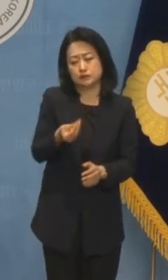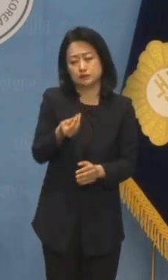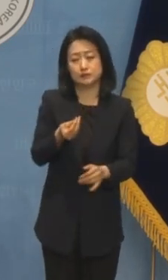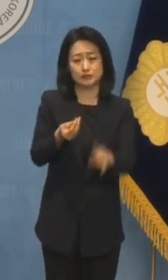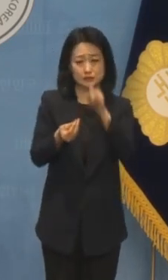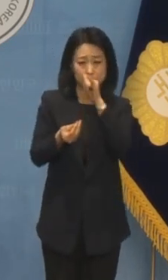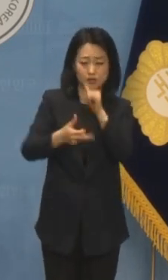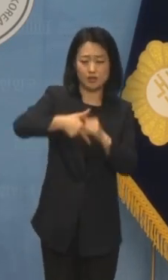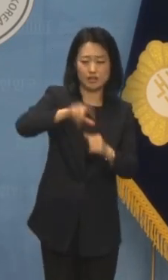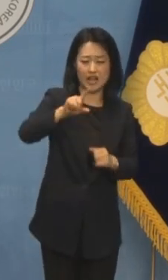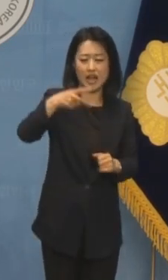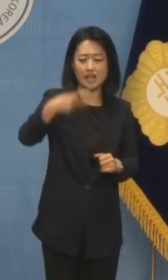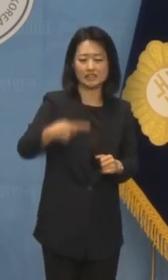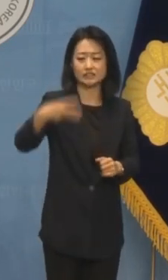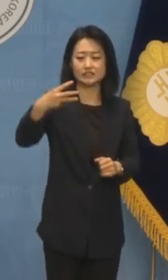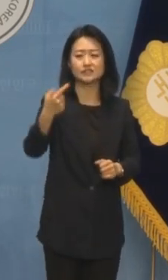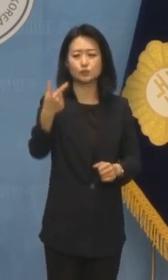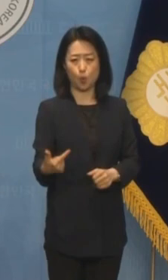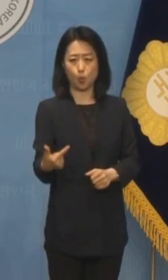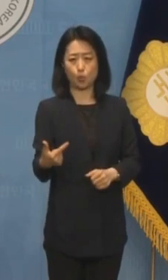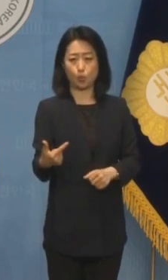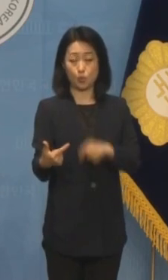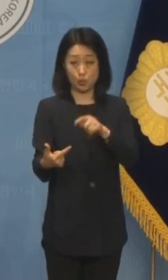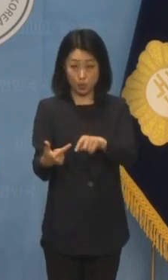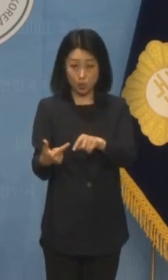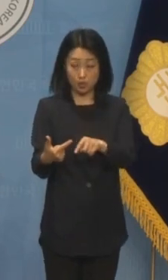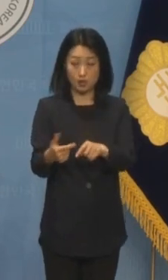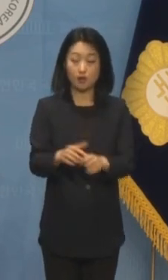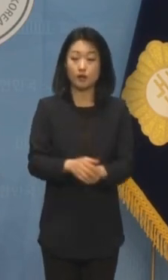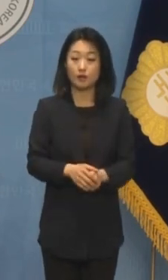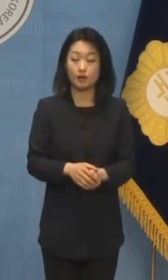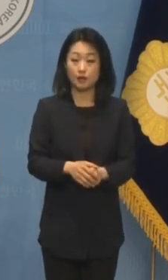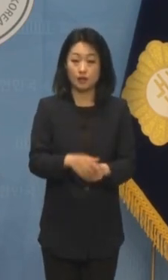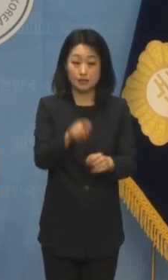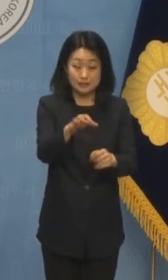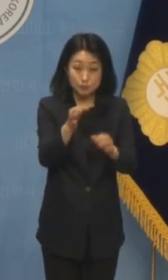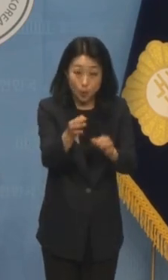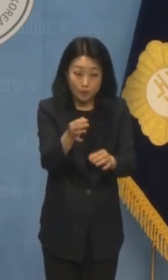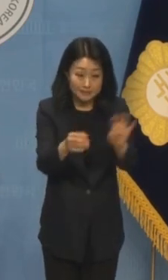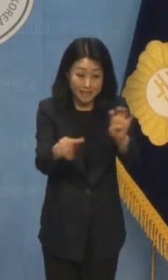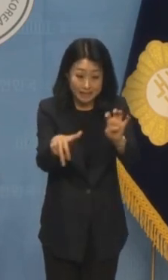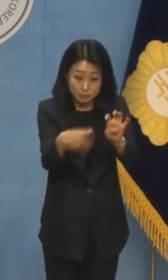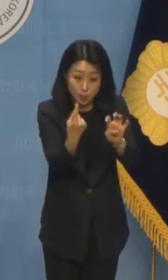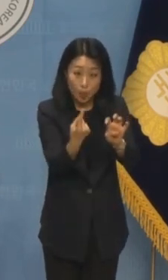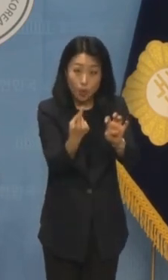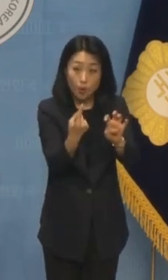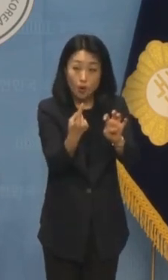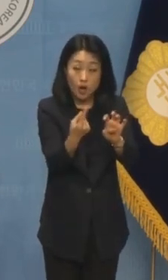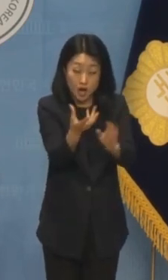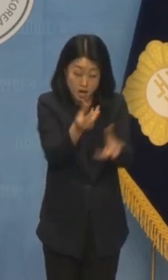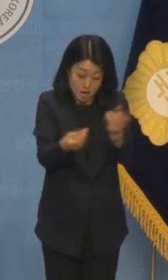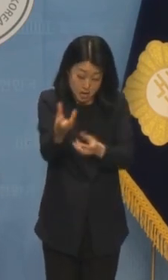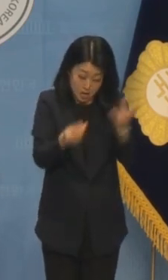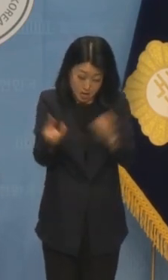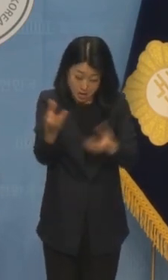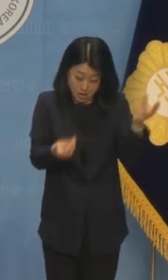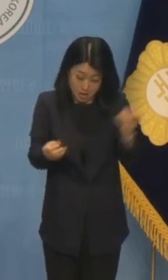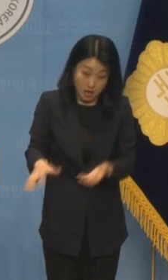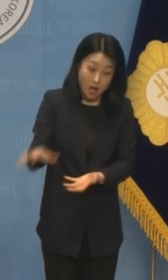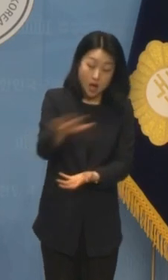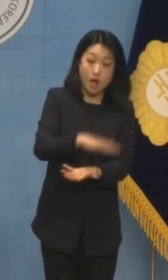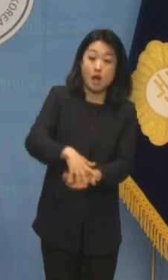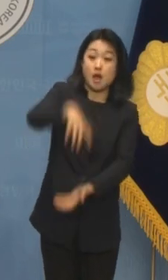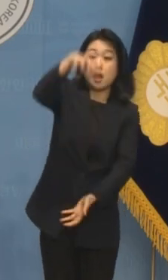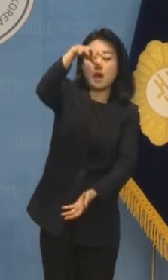카드론입니다. 이 카드론의 잔액이 40조에 육박하고 있다니 서민들이 벼랑 끝으로 내몰리고 있음이